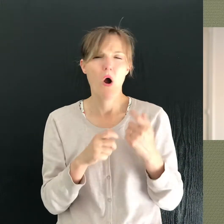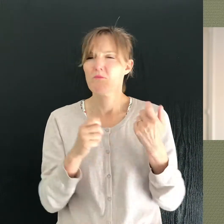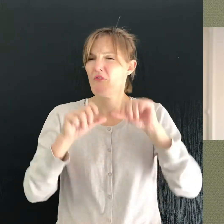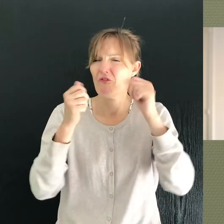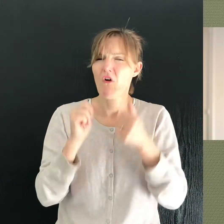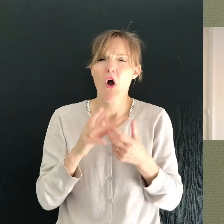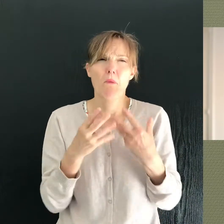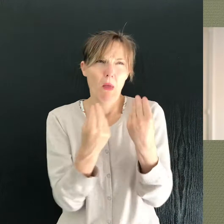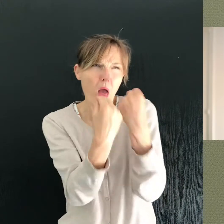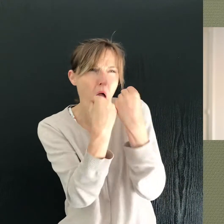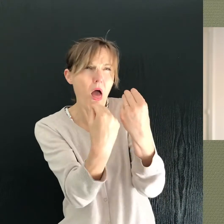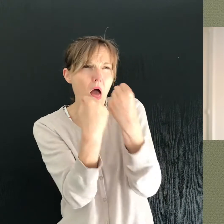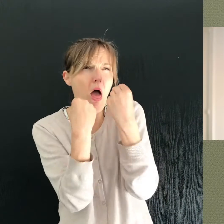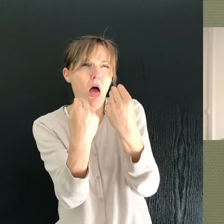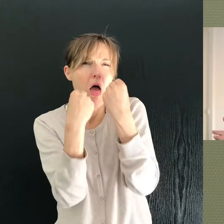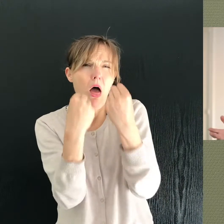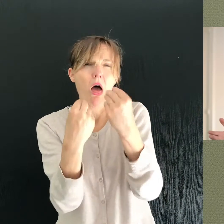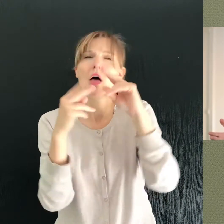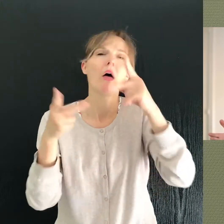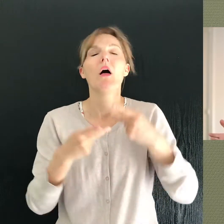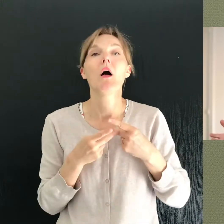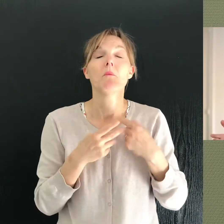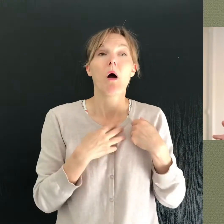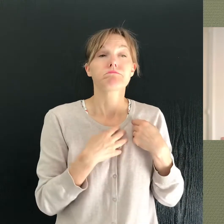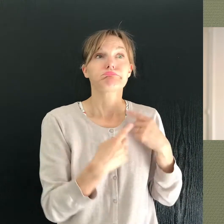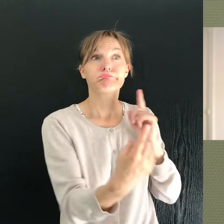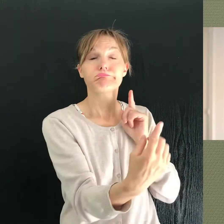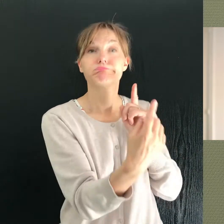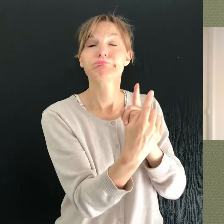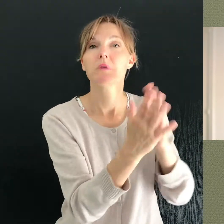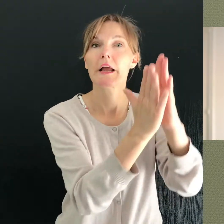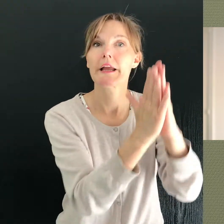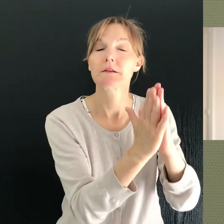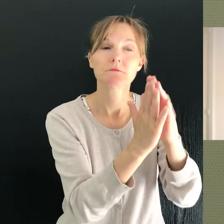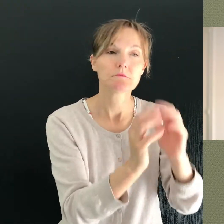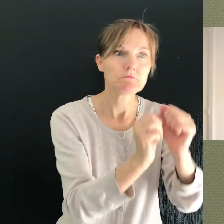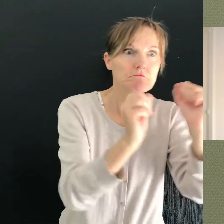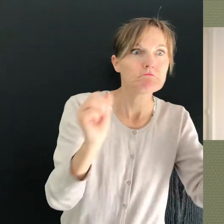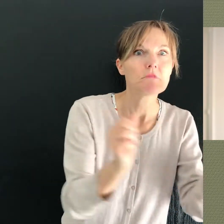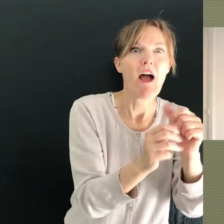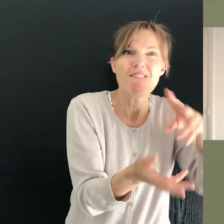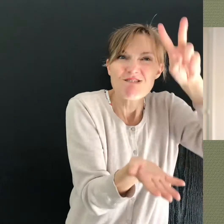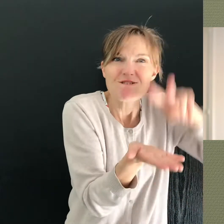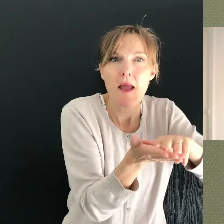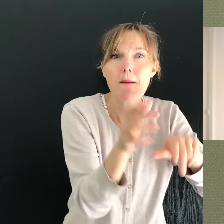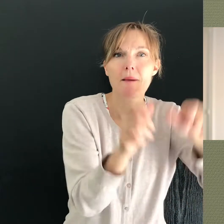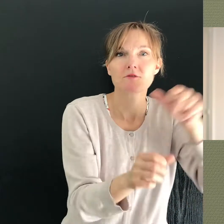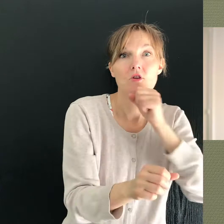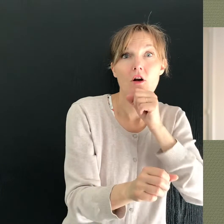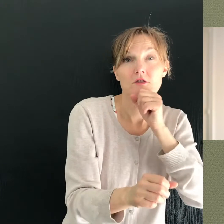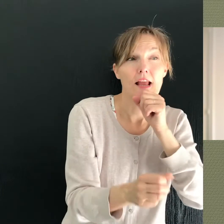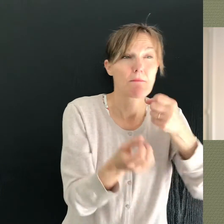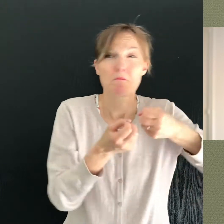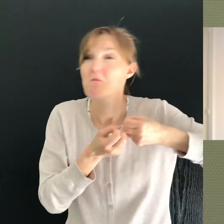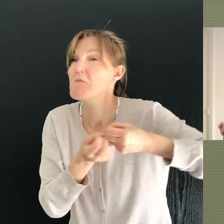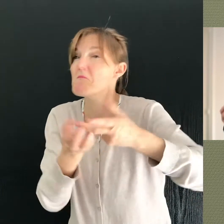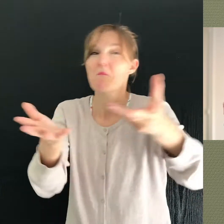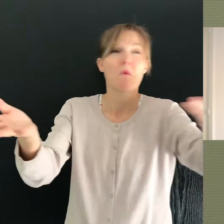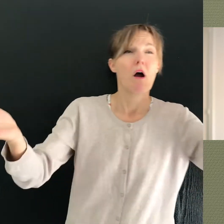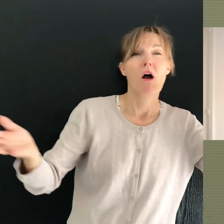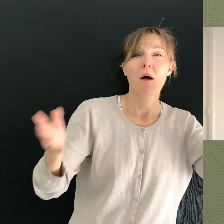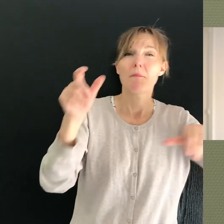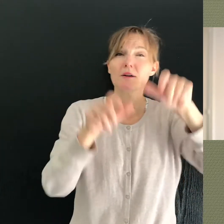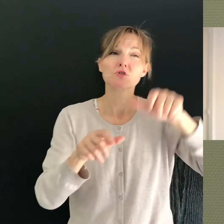par les enseignements reçus. Lorsque j'ai rencontré une église avec des vrais anciens prêchant la parole de Dieu dans toutes les